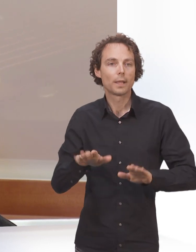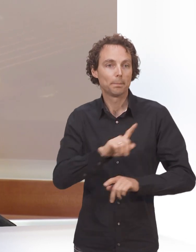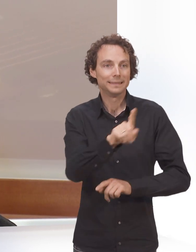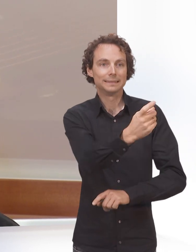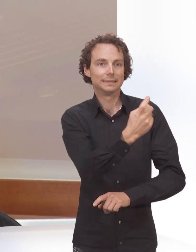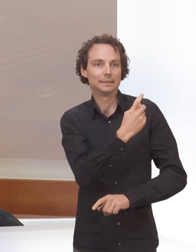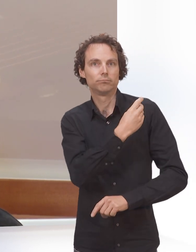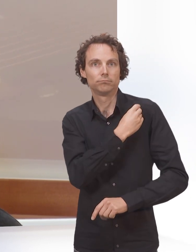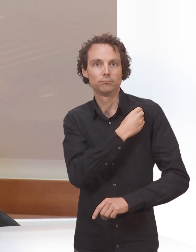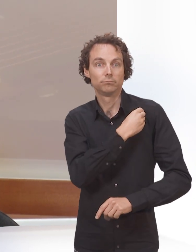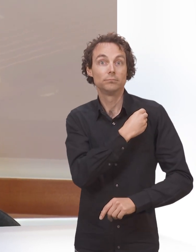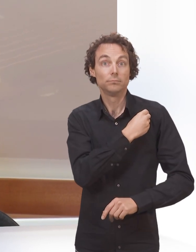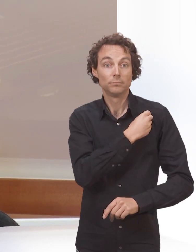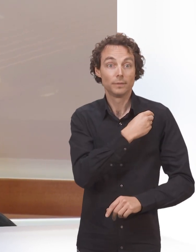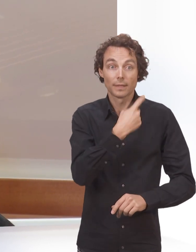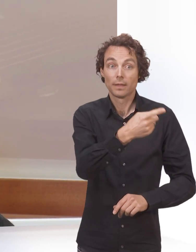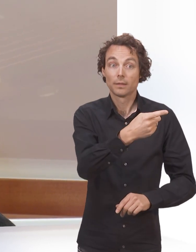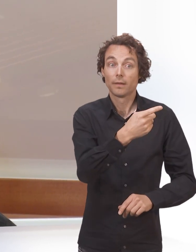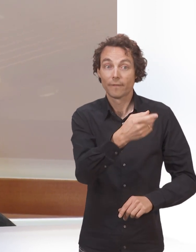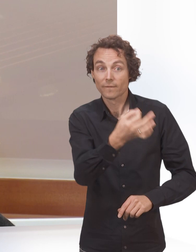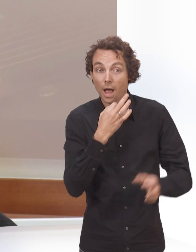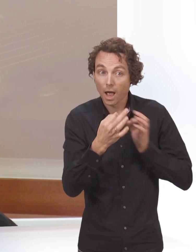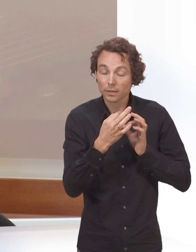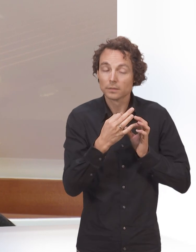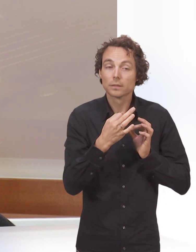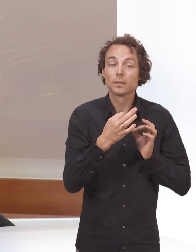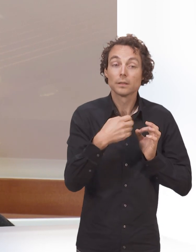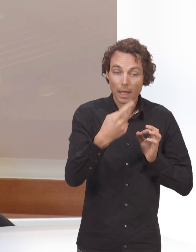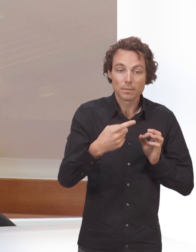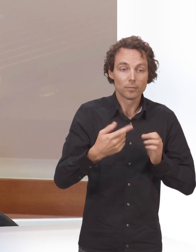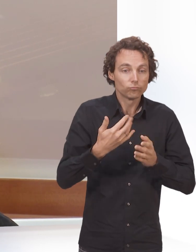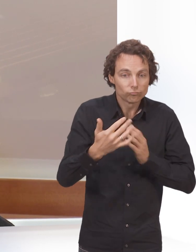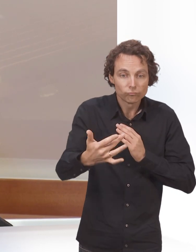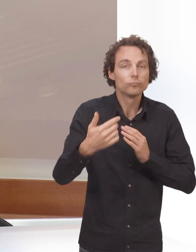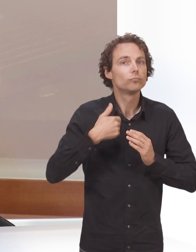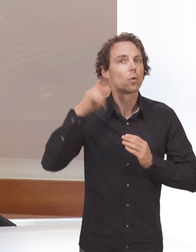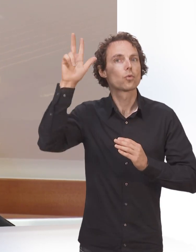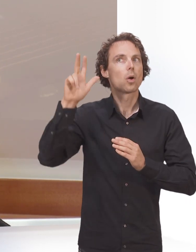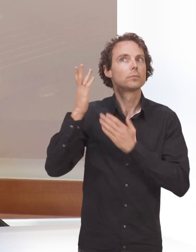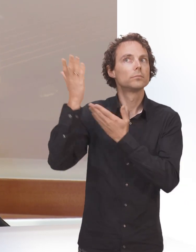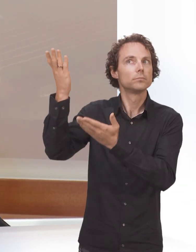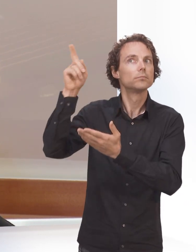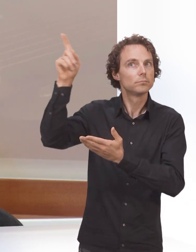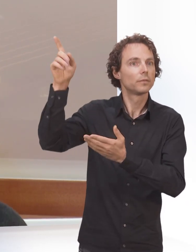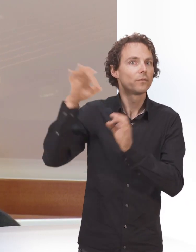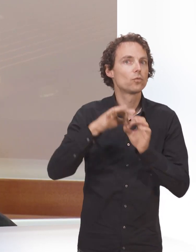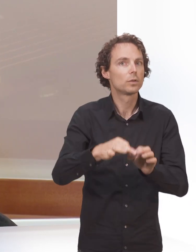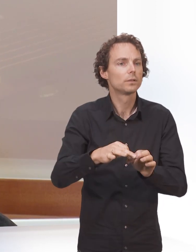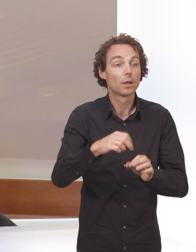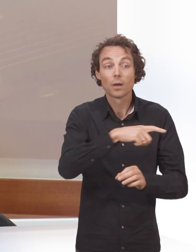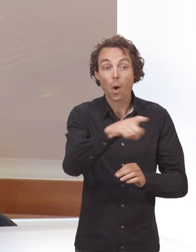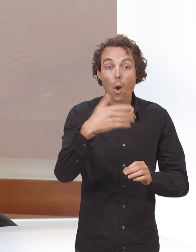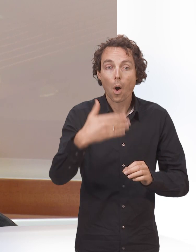kommen und was wissen wollen. Und dann, was daraus wird, das überlasse ich Gott. Und die gehen dann oft sehr